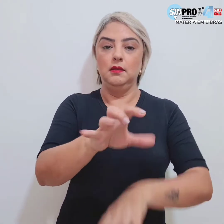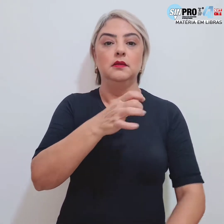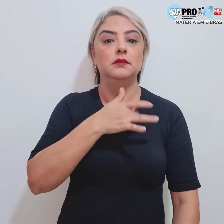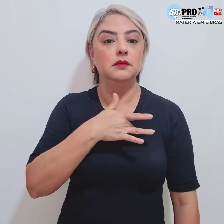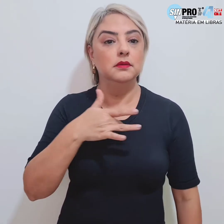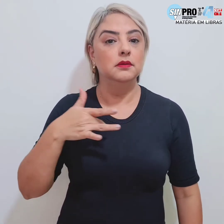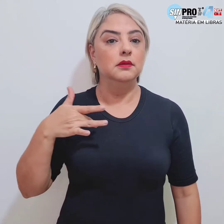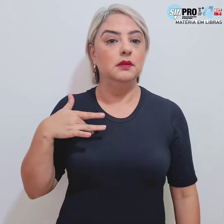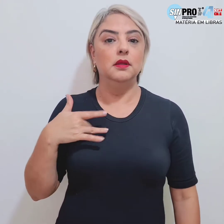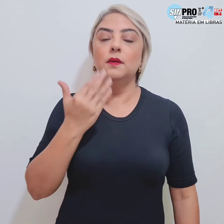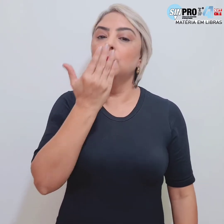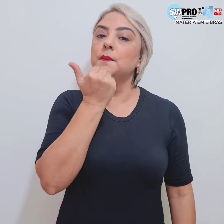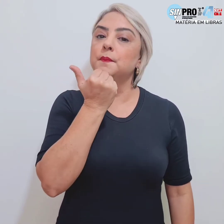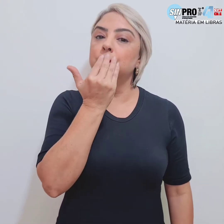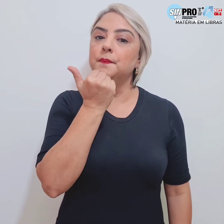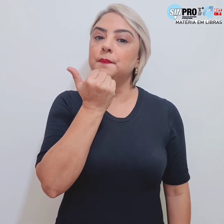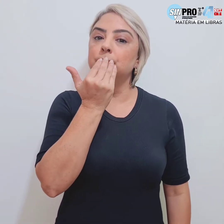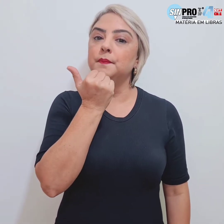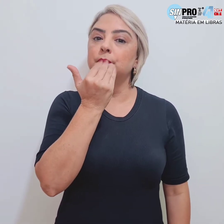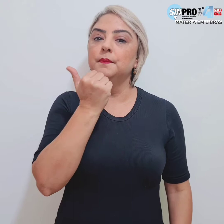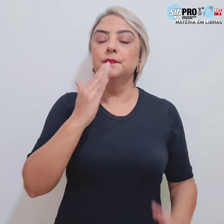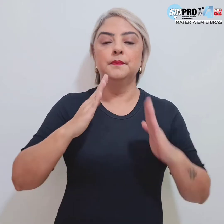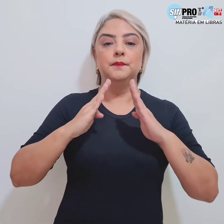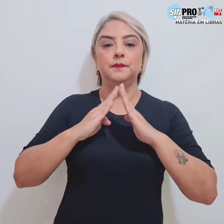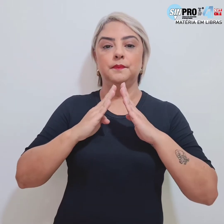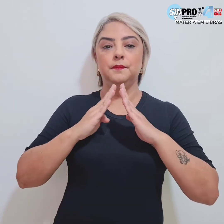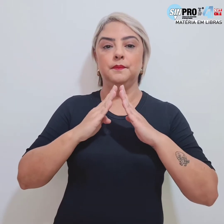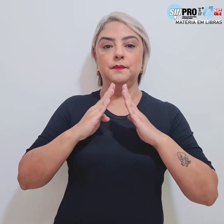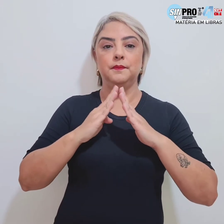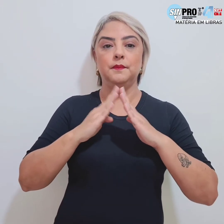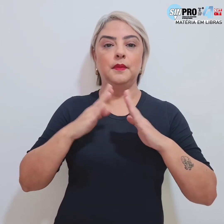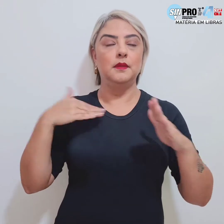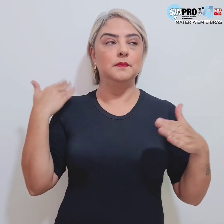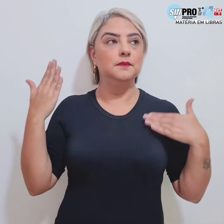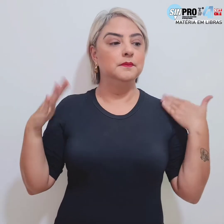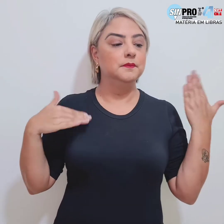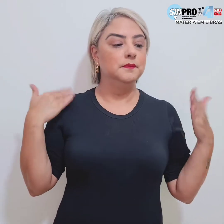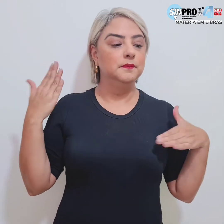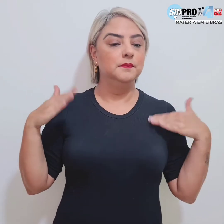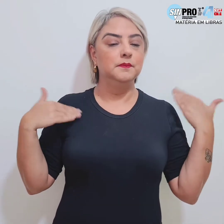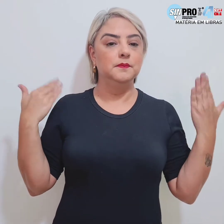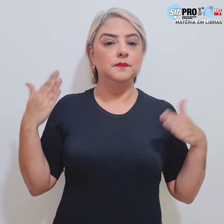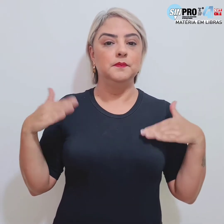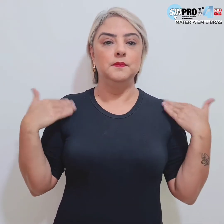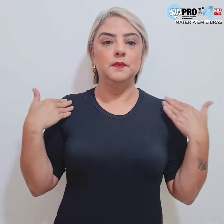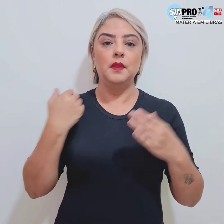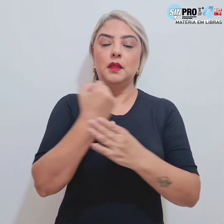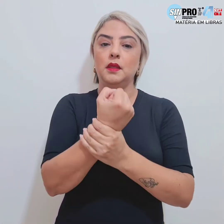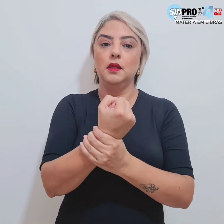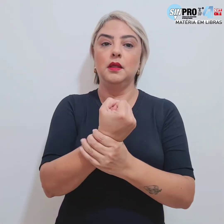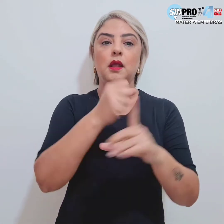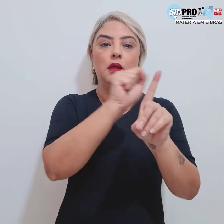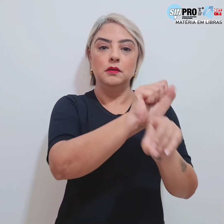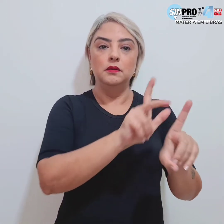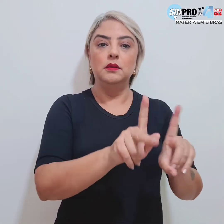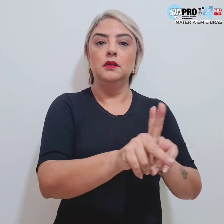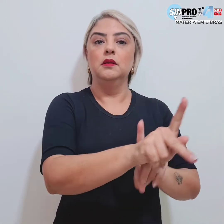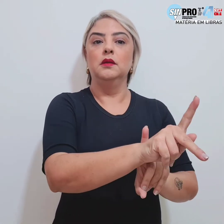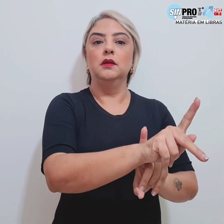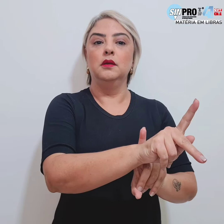saúde, alimentação, moradia, lazer, segurança, previdência social,